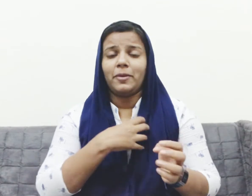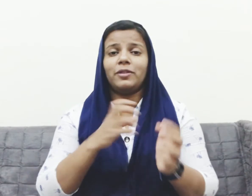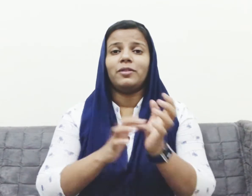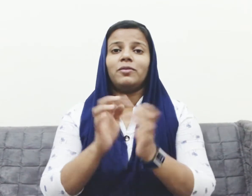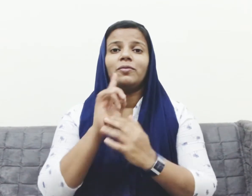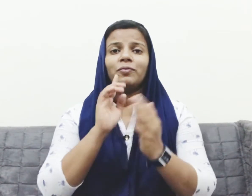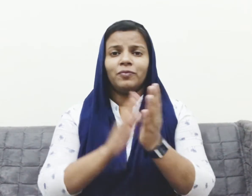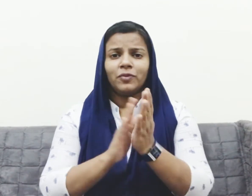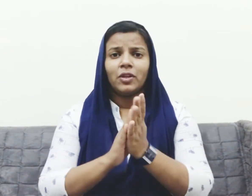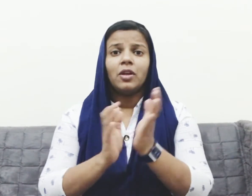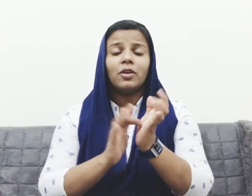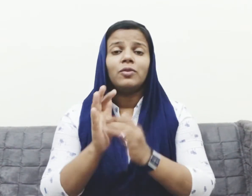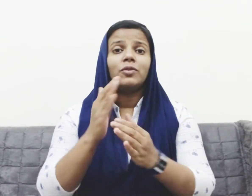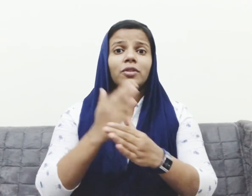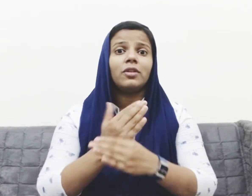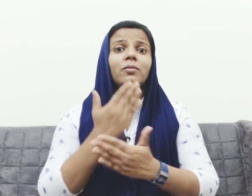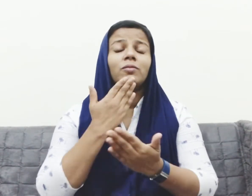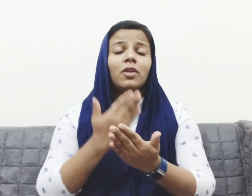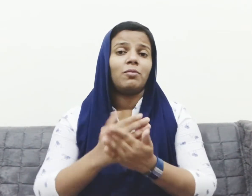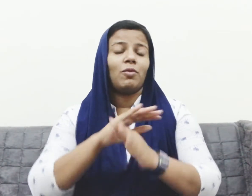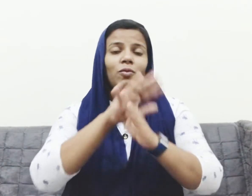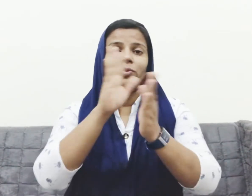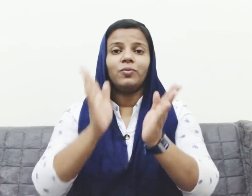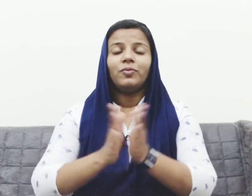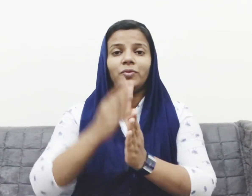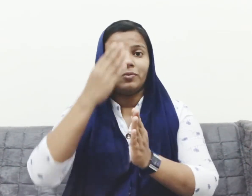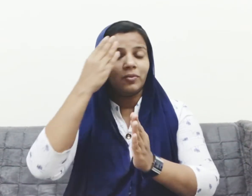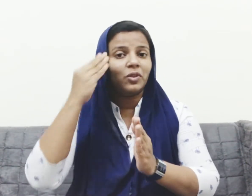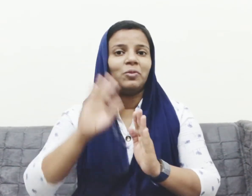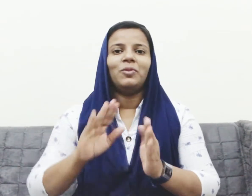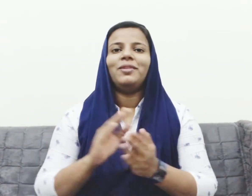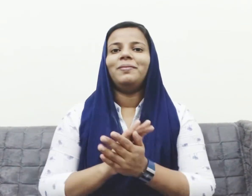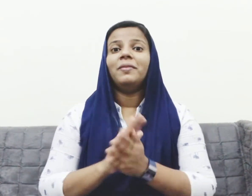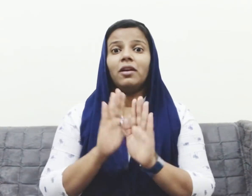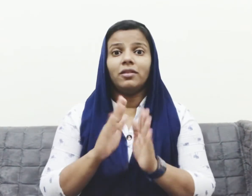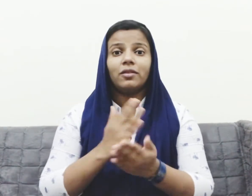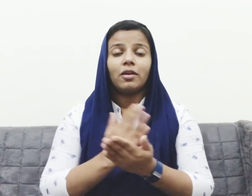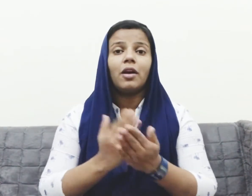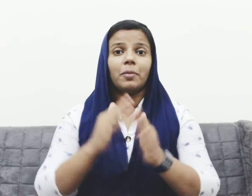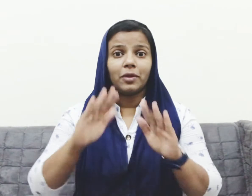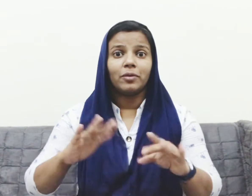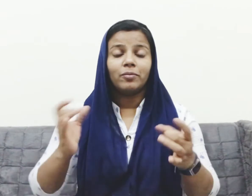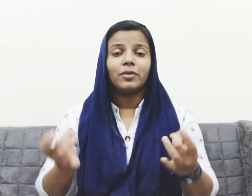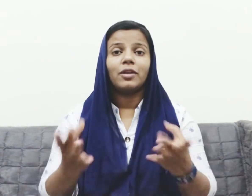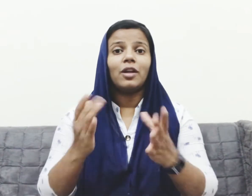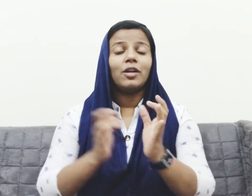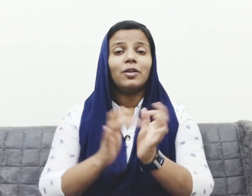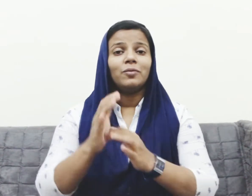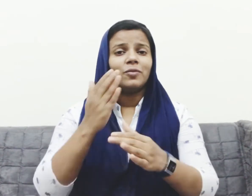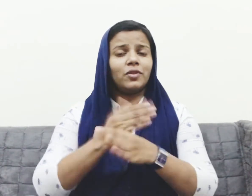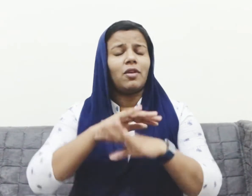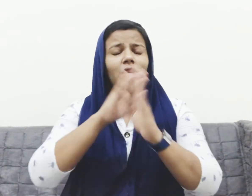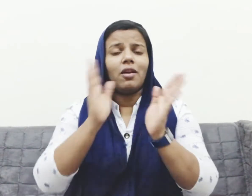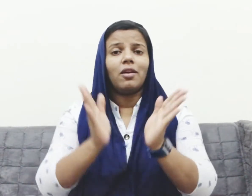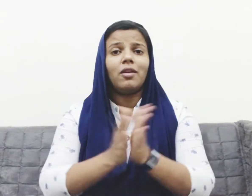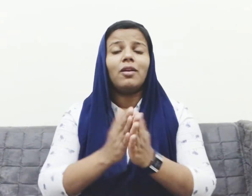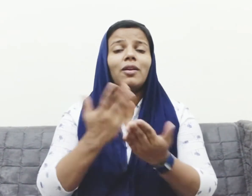വാഴ്ത്തുക, അവൻ്റെ ഉപകാരങ്ങളൊന്നും മറക്കരുതെന്ന കർത്താവ് പറഞ്ഞിരിക്കുന്നത്. അതുകൊണ്ട് ഈ പ്രഭാതത്തിൽ കർത്താവ് ചെയ്ത എല്ലാ ഉപകാരങ്ങൾക്കായിട്ടും നന്ദി പറഞ്ഞാണ്ട്,